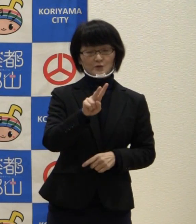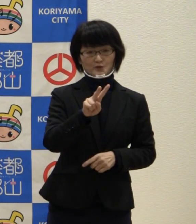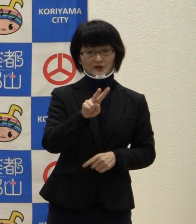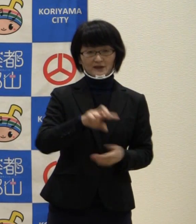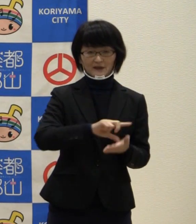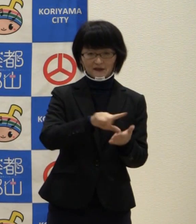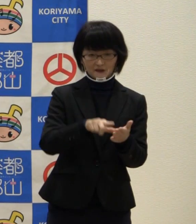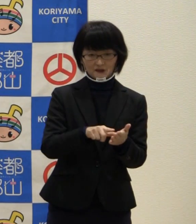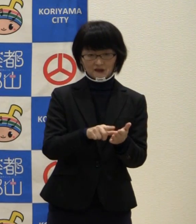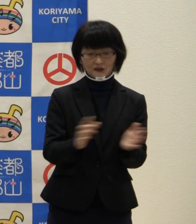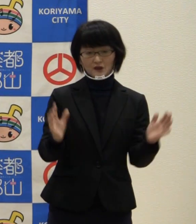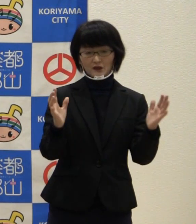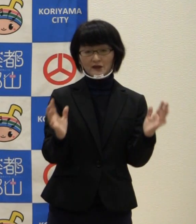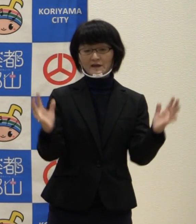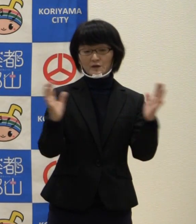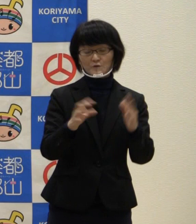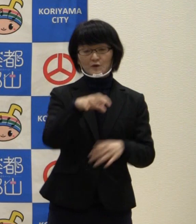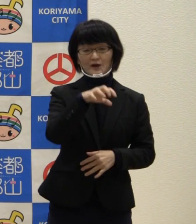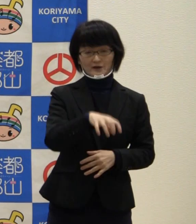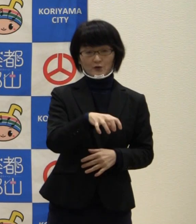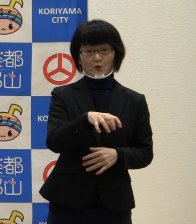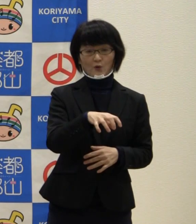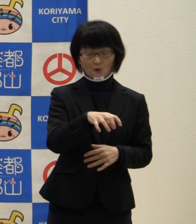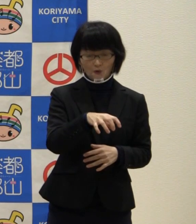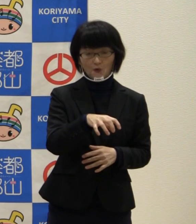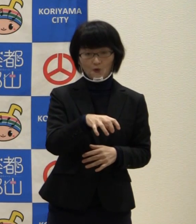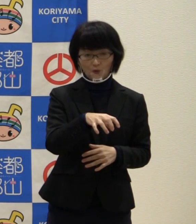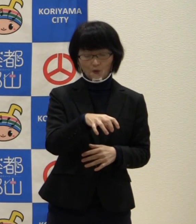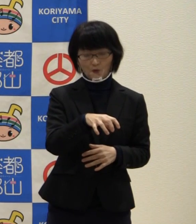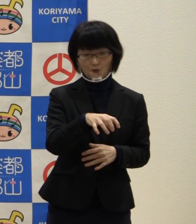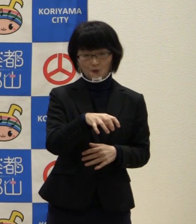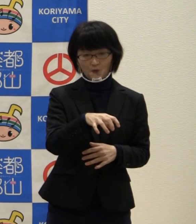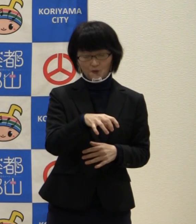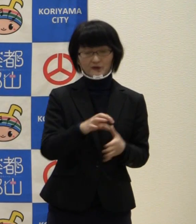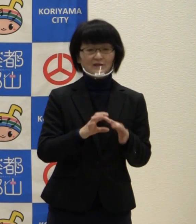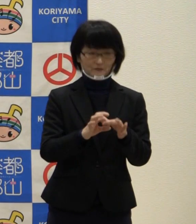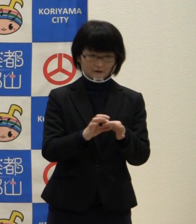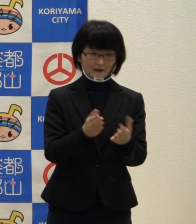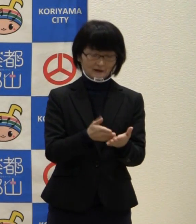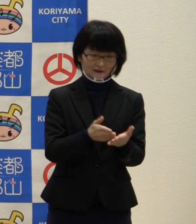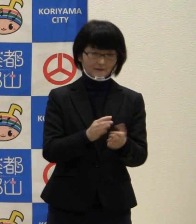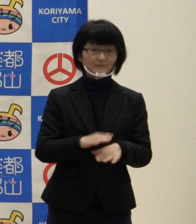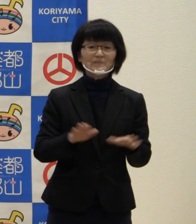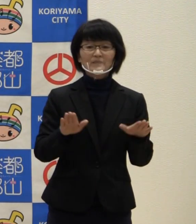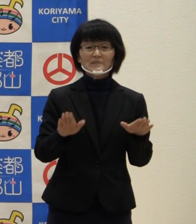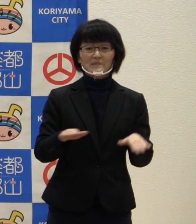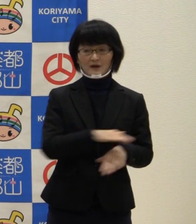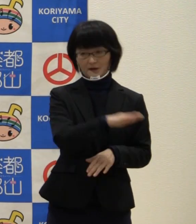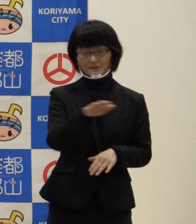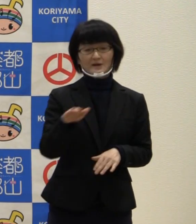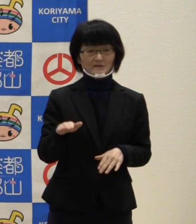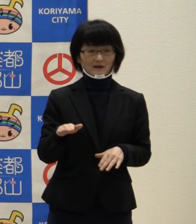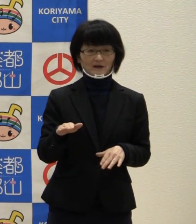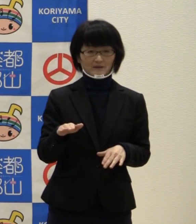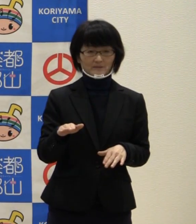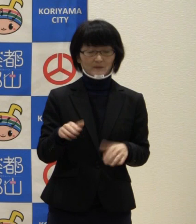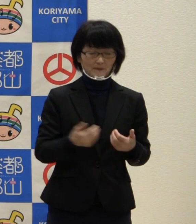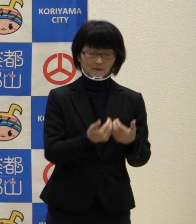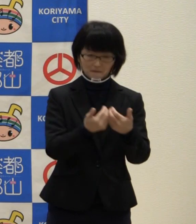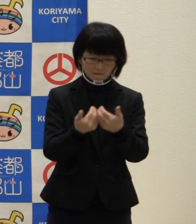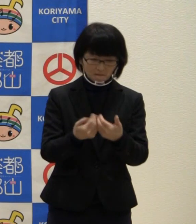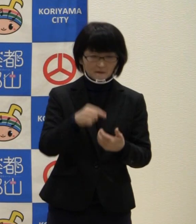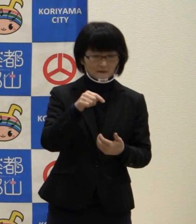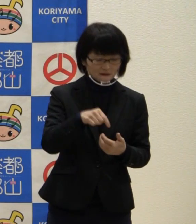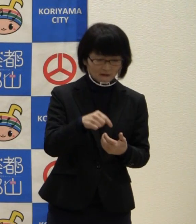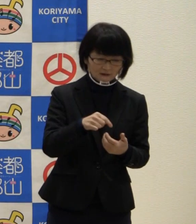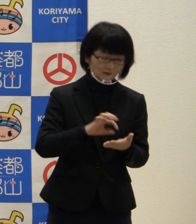域集会所等整備等の支援を拡充するものでございます。今皆さんがなかなか三密回避の中で集会所